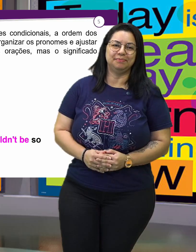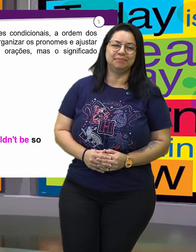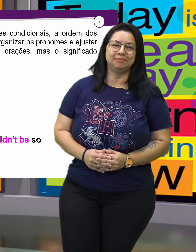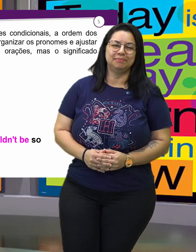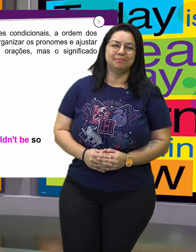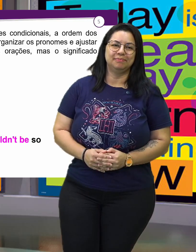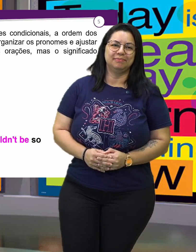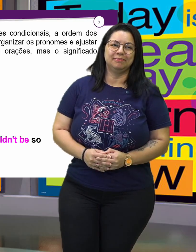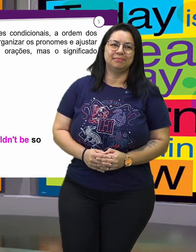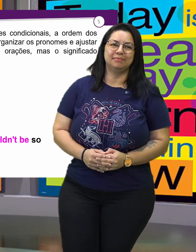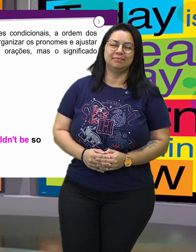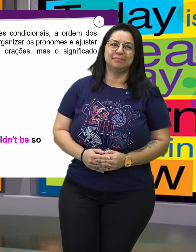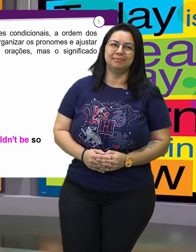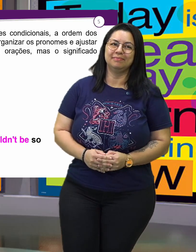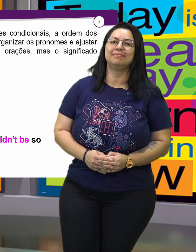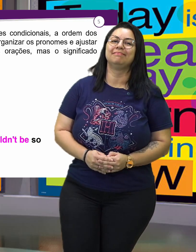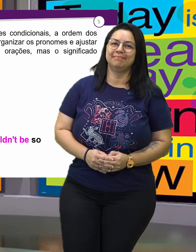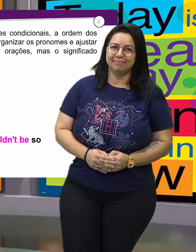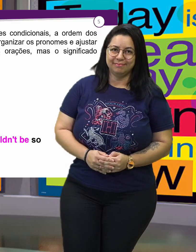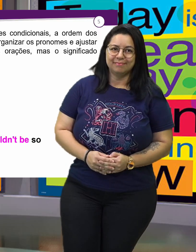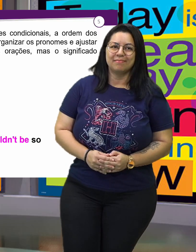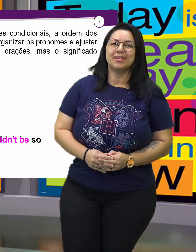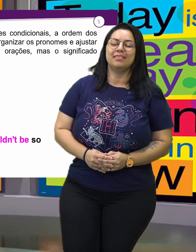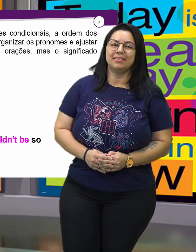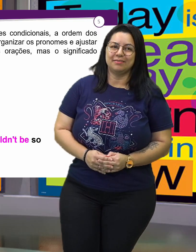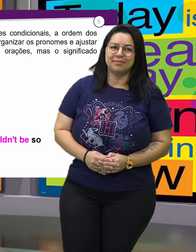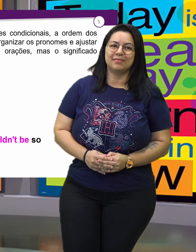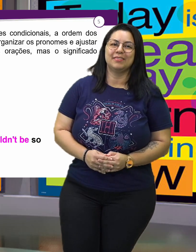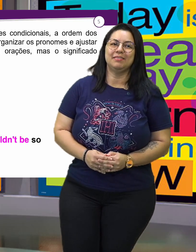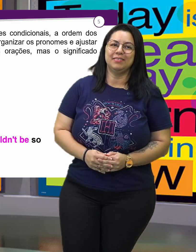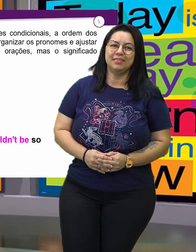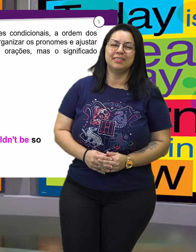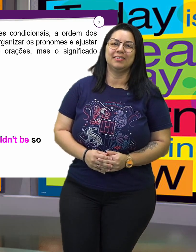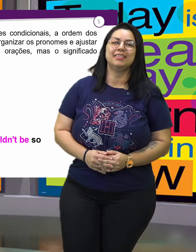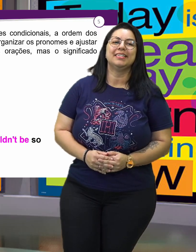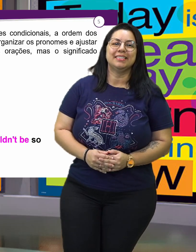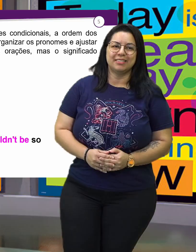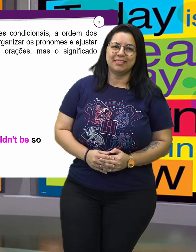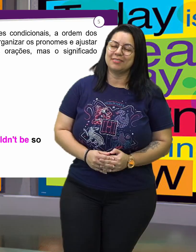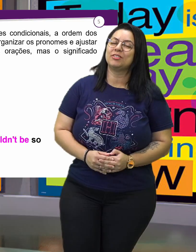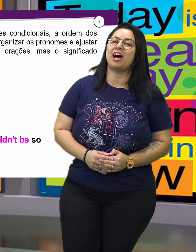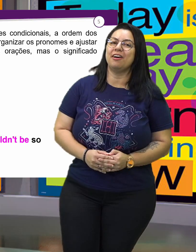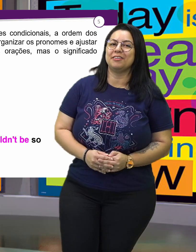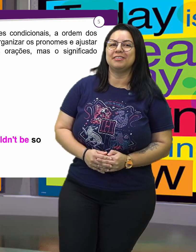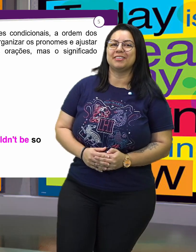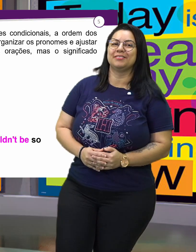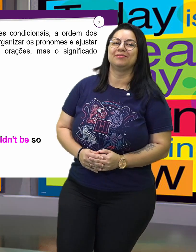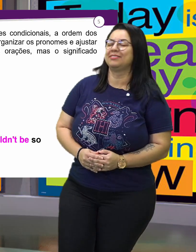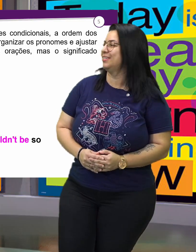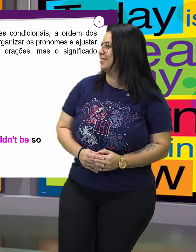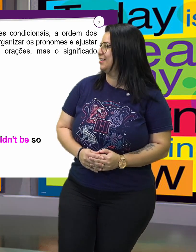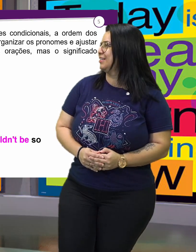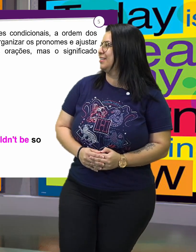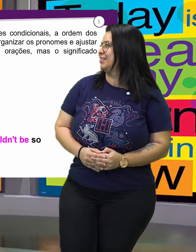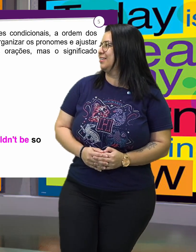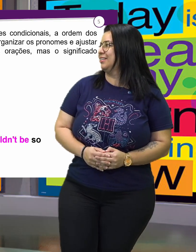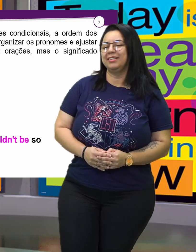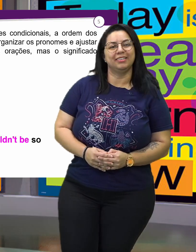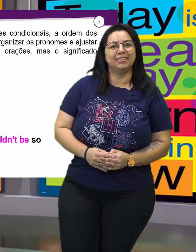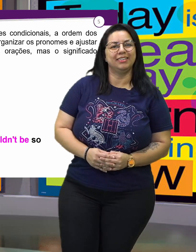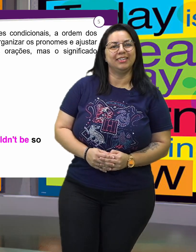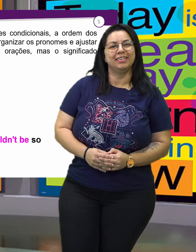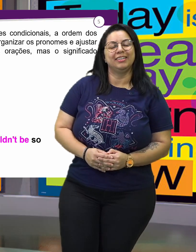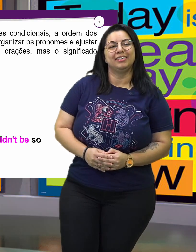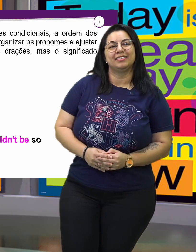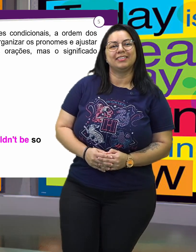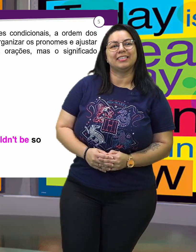se você fosse para a cama mais cedo, earlier, you wouldn't be so tired. E a tradução desse